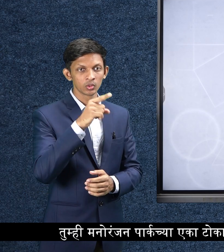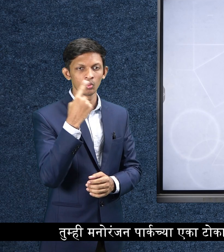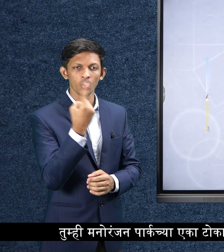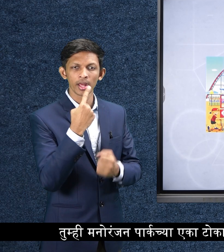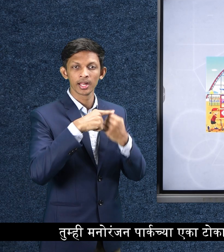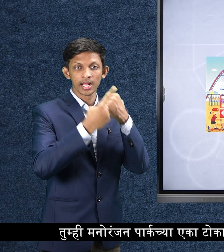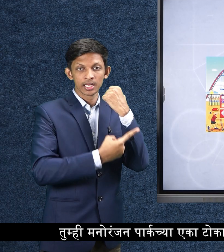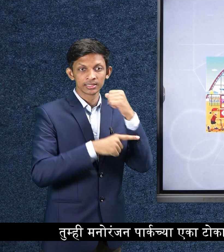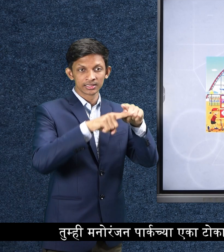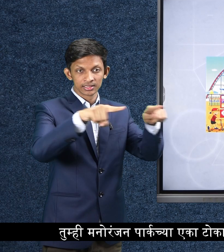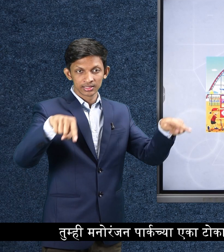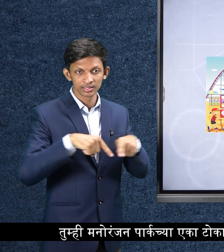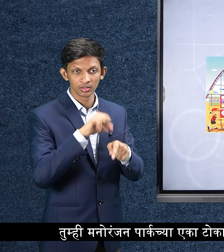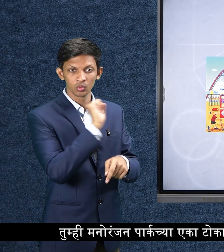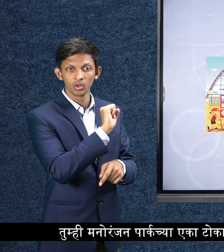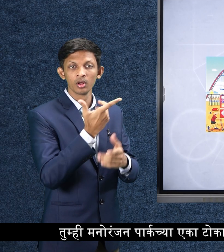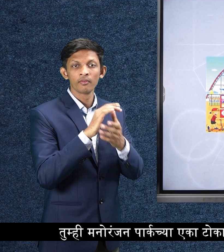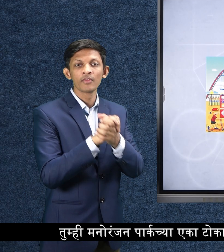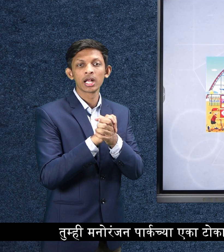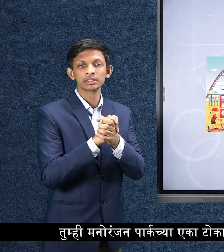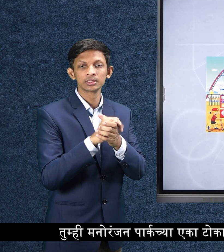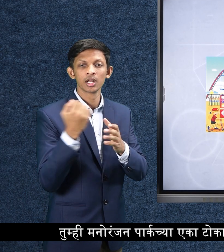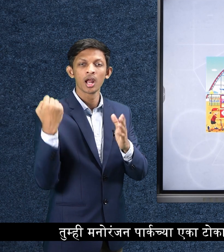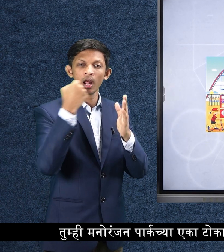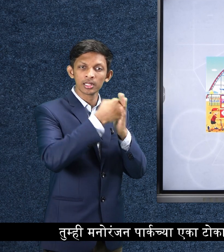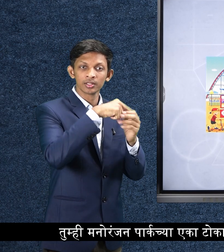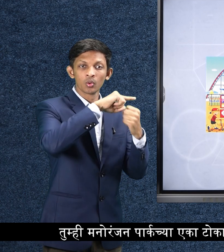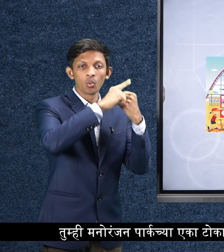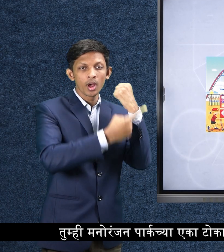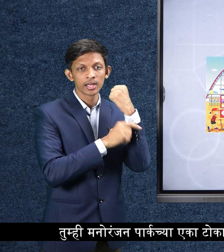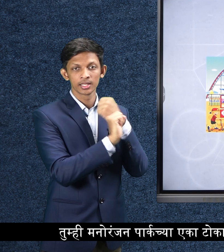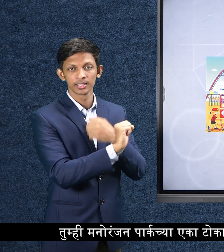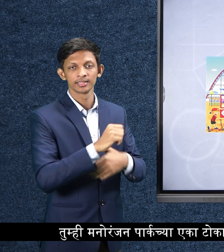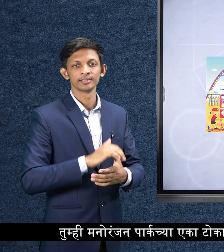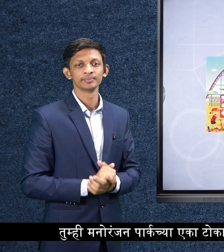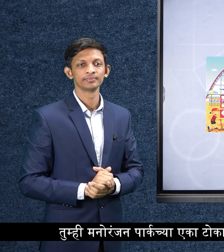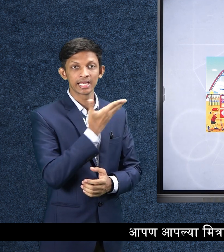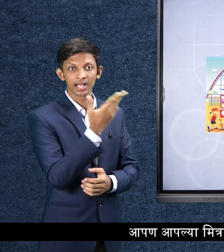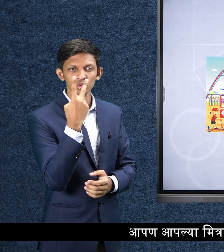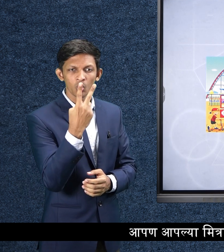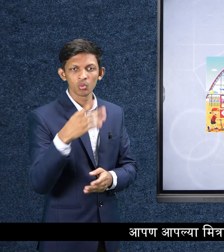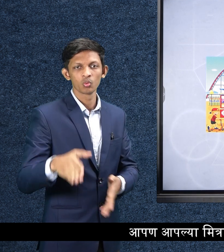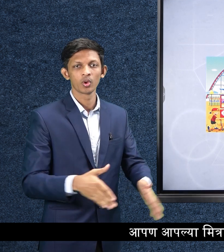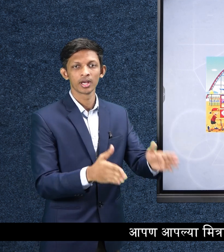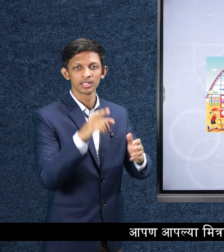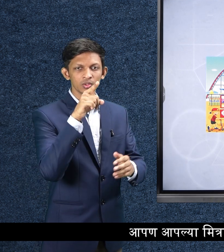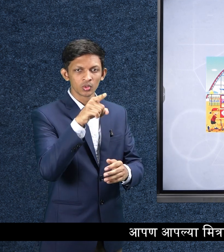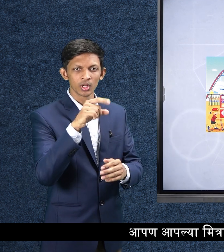तुम्ही मनोरंजक पार्काचा टोकाला आहात आणि दुसऱ्या टोकाला तुमचा मित्र आहे. आपण आपल्या मित्रापर्यंत